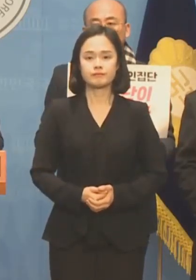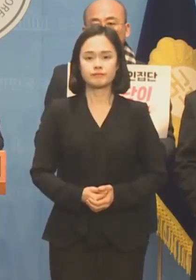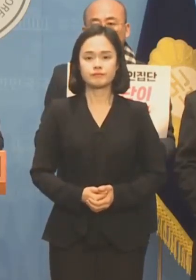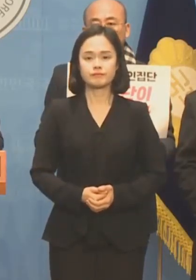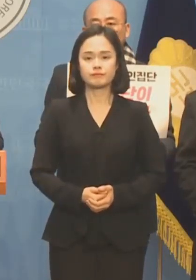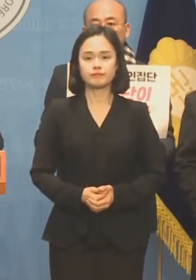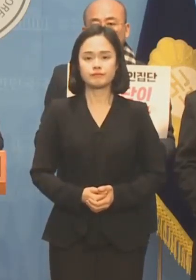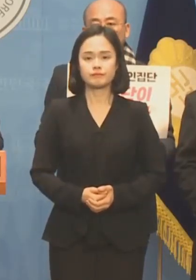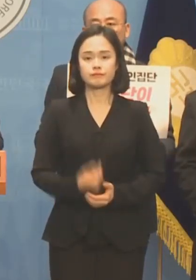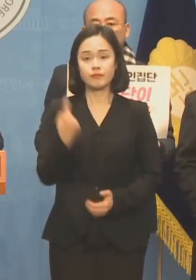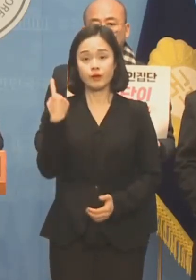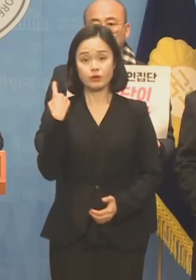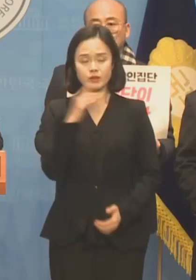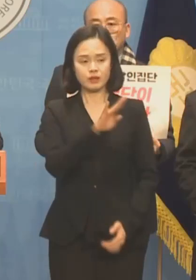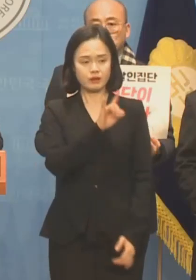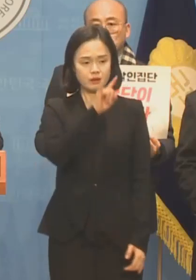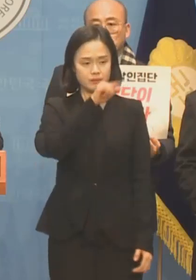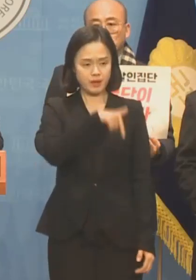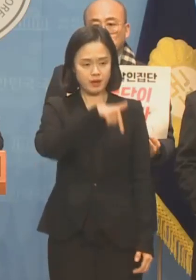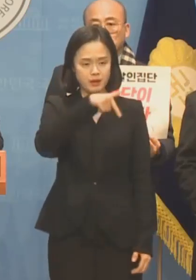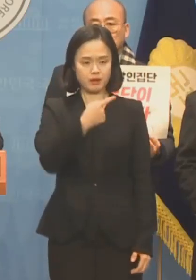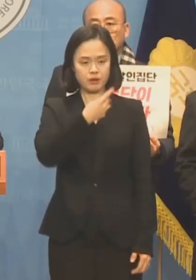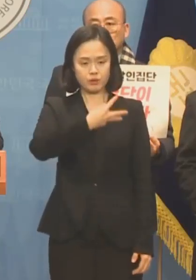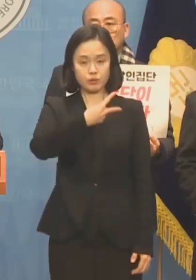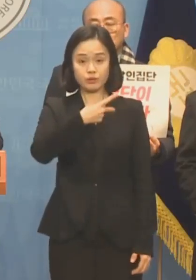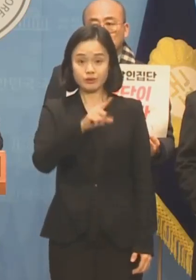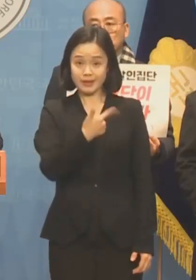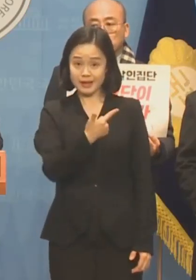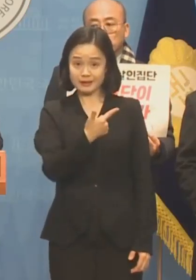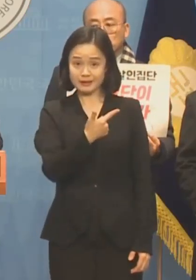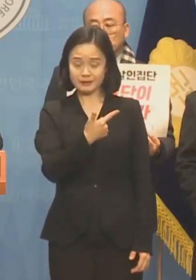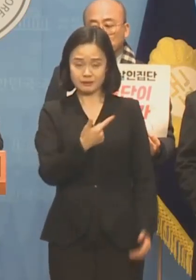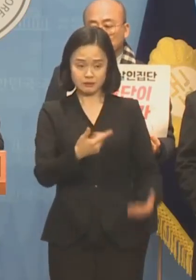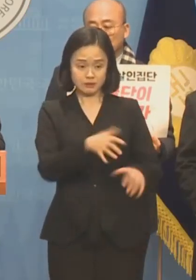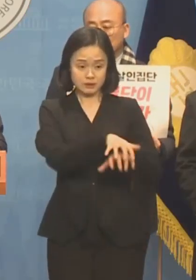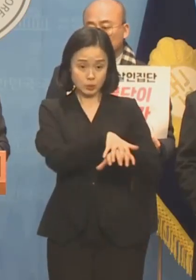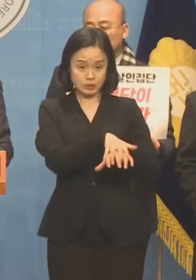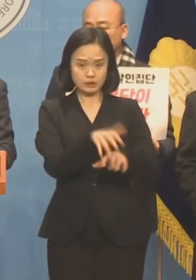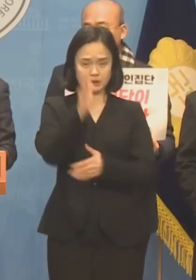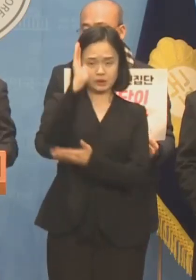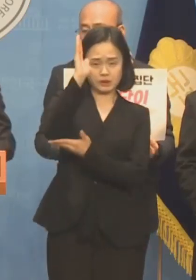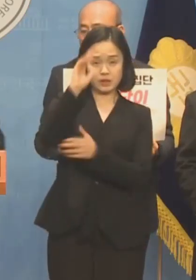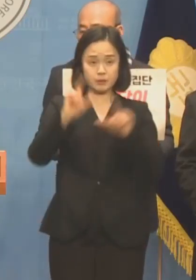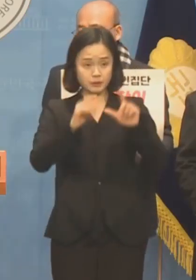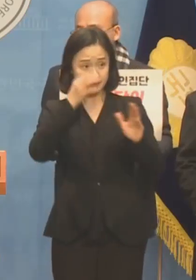본 우리 강경대 아버님의 말씀을 듣도록 하겠습니다.